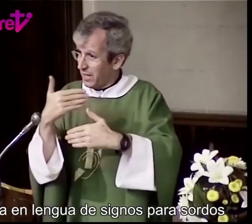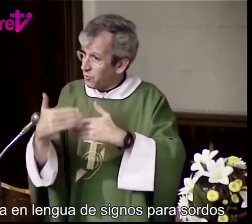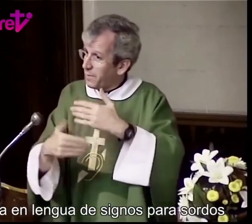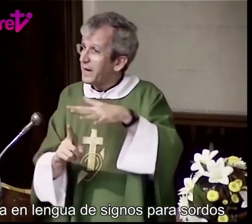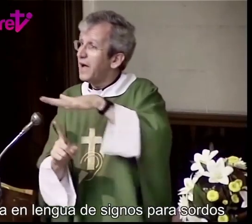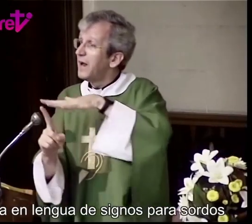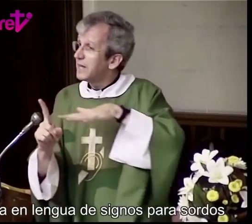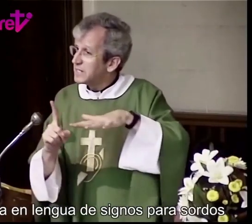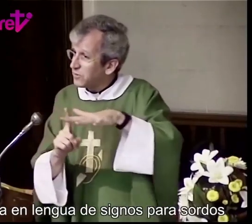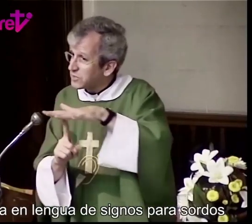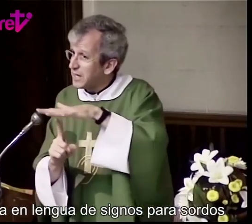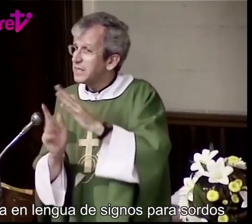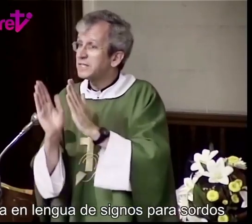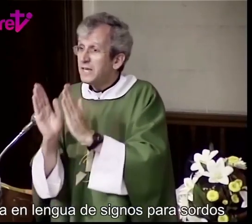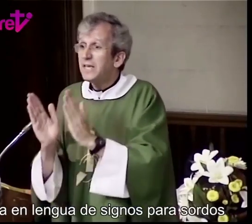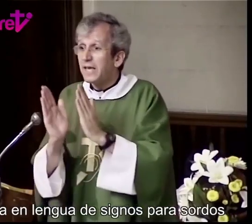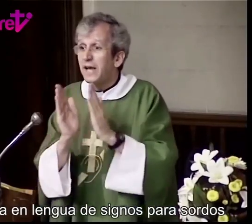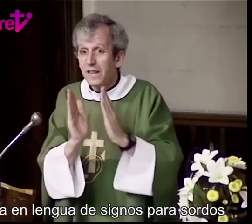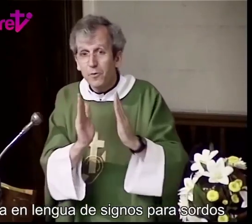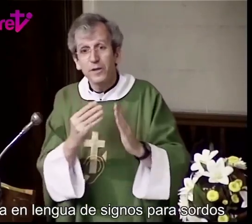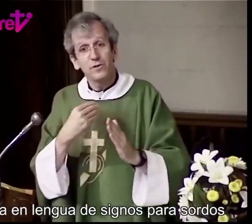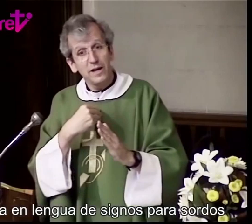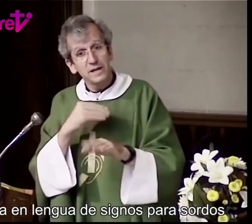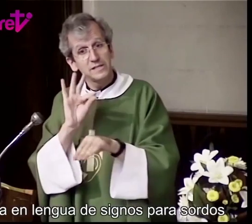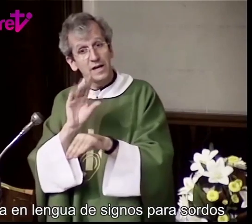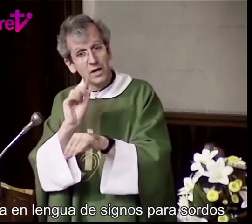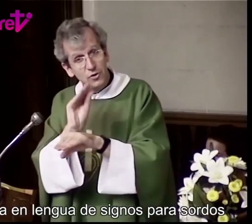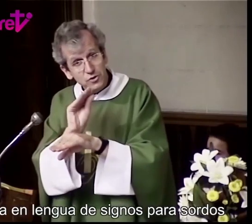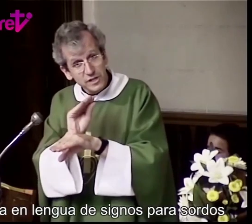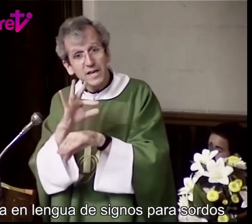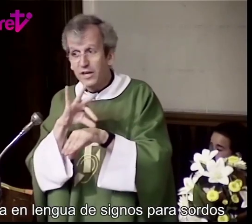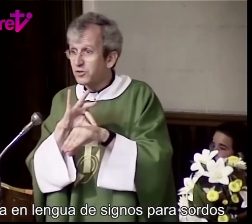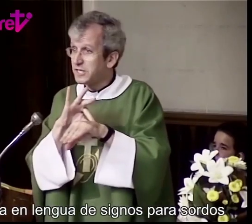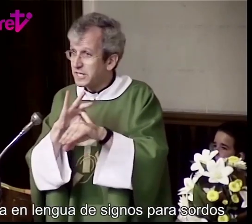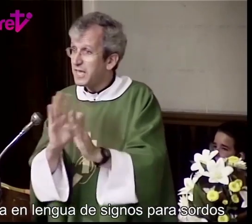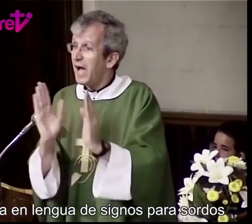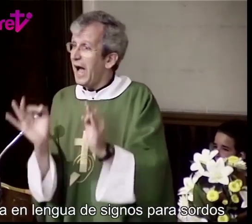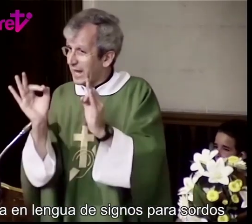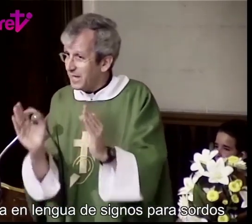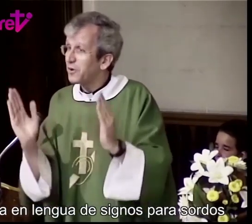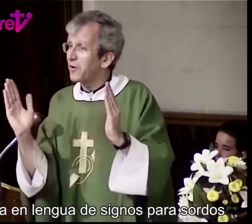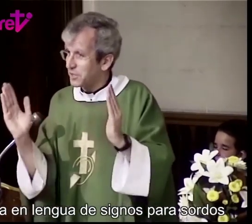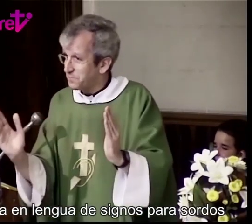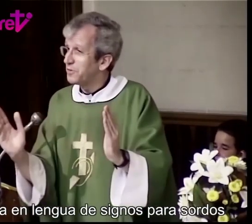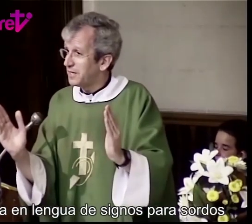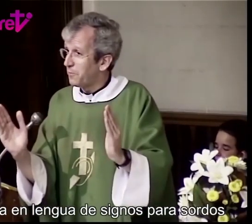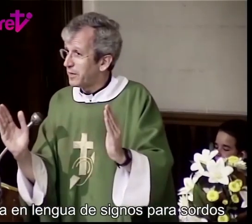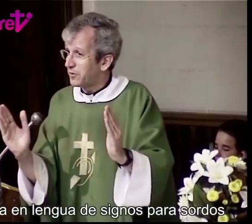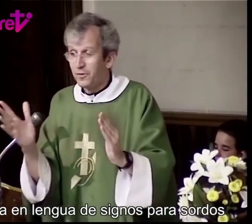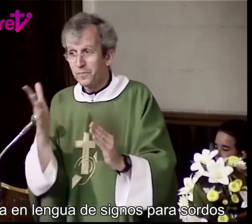alguna manera las circunstancias y que en cada momento la Iglesia nos guía y nos enseña aquello que corresponde en el momento.